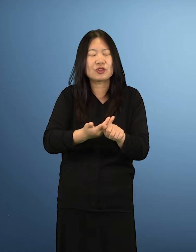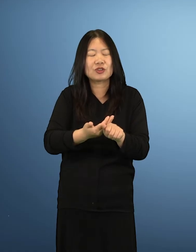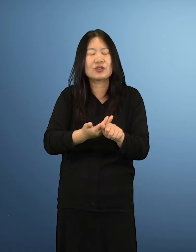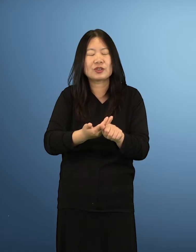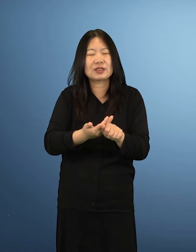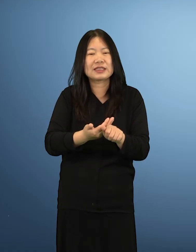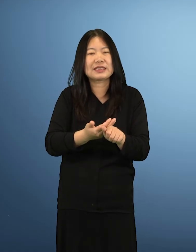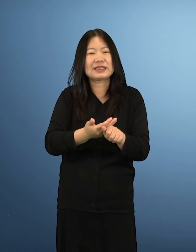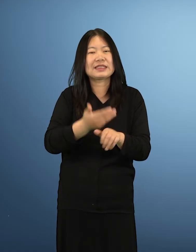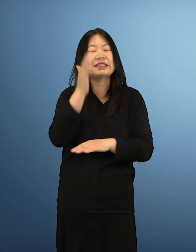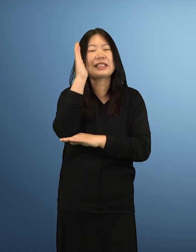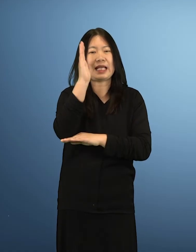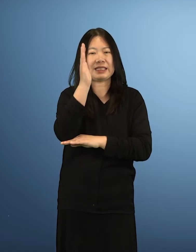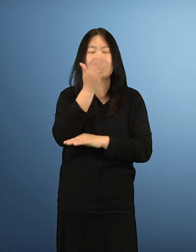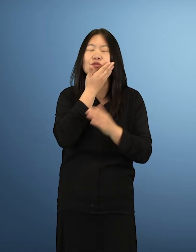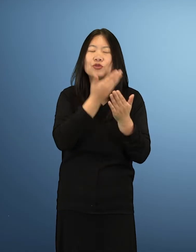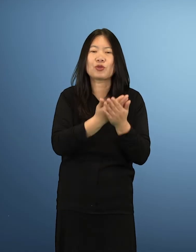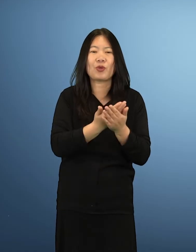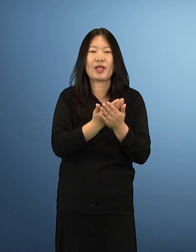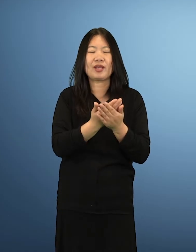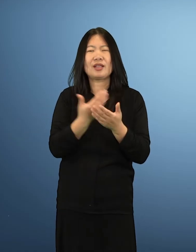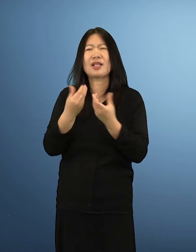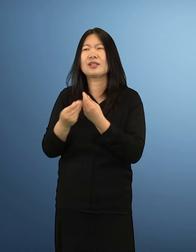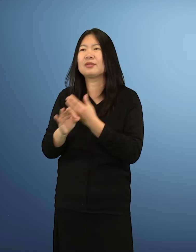자, 그런데 4절을 좀 볼까요?